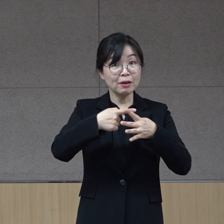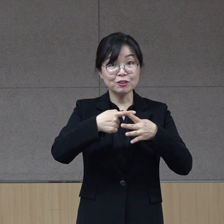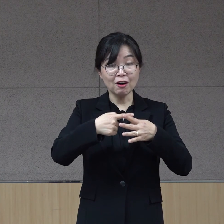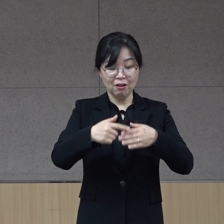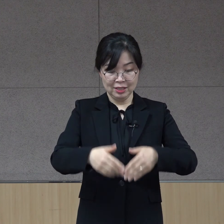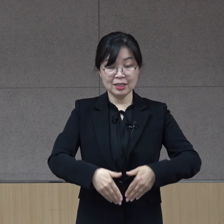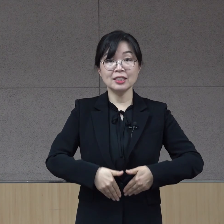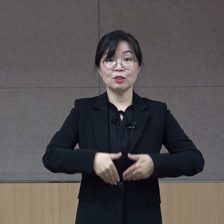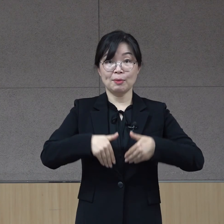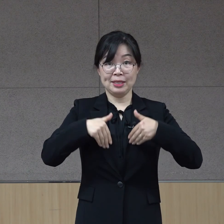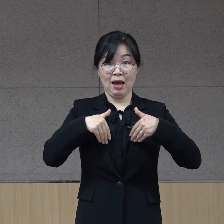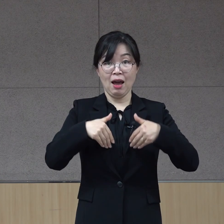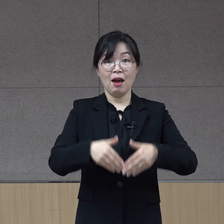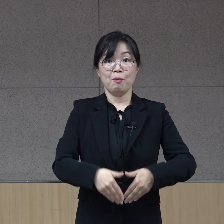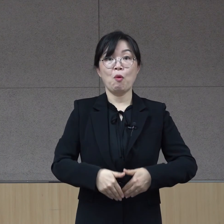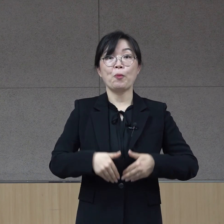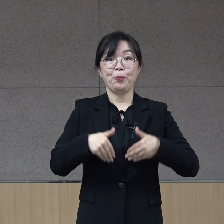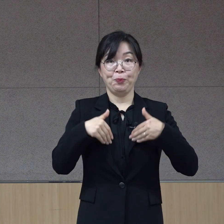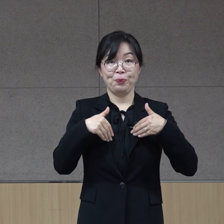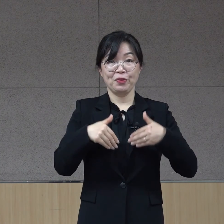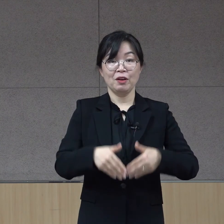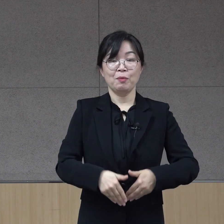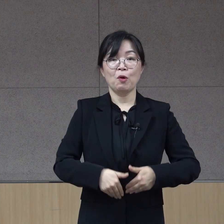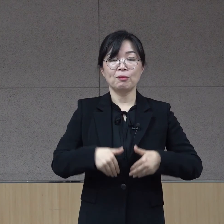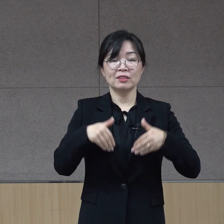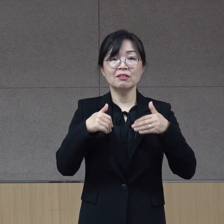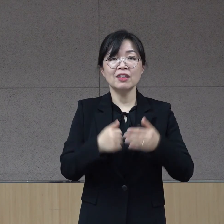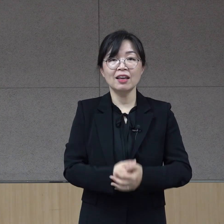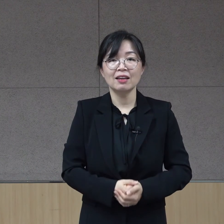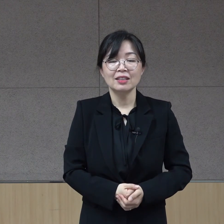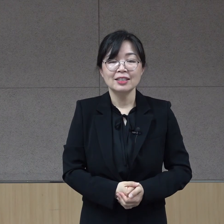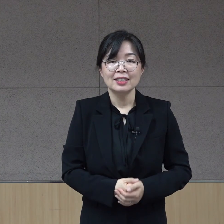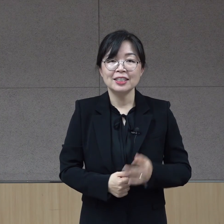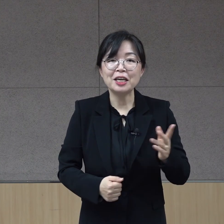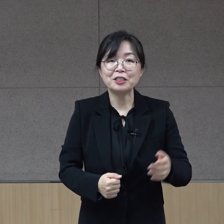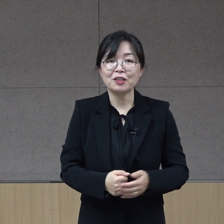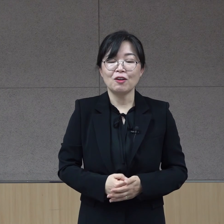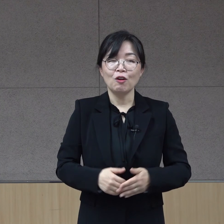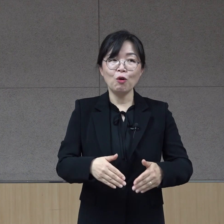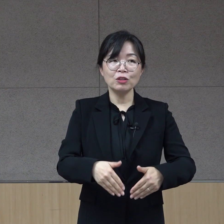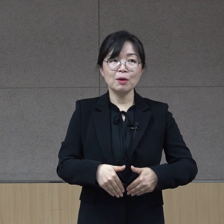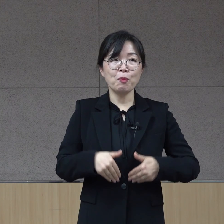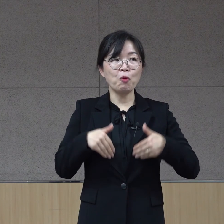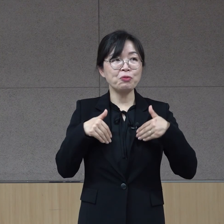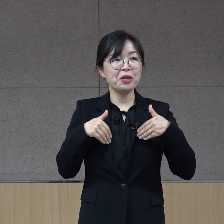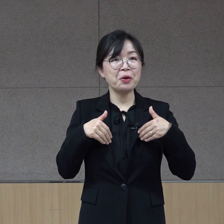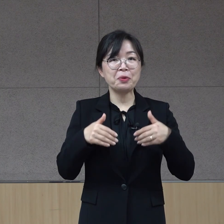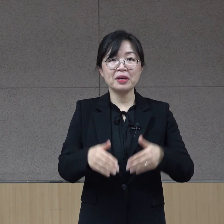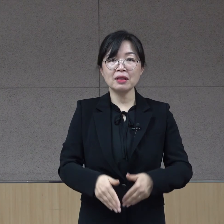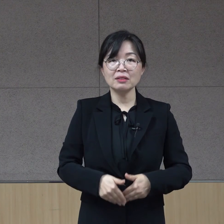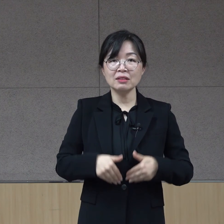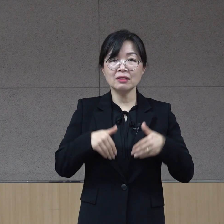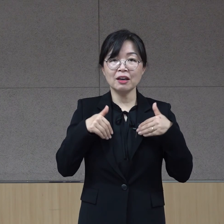빼고요. 이렇게 쓰기도 합니다. 봄. 그런데 이게 있어요. 이게 봄이에요? 이게